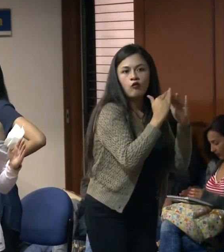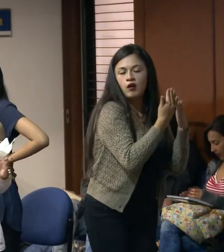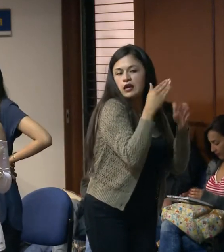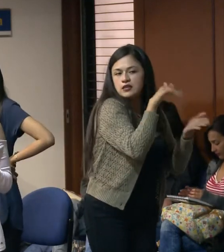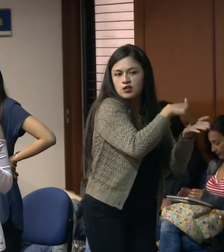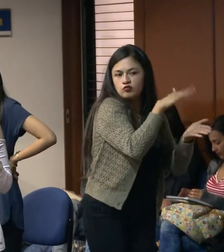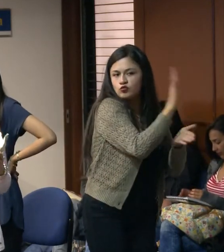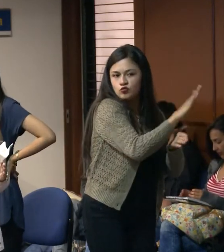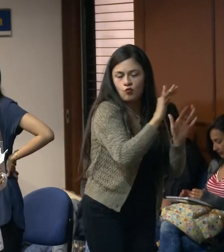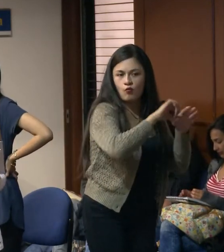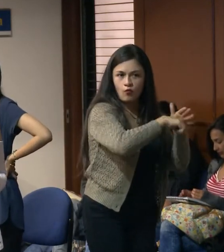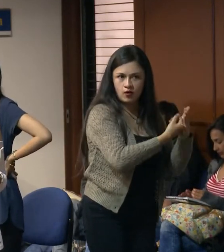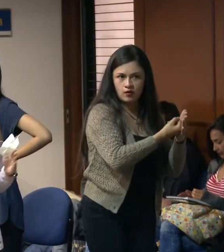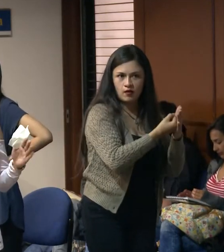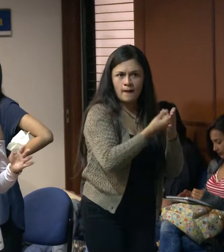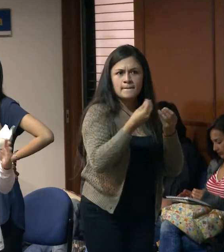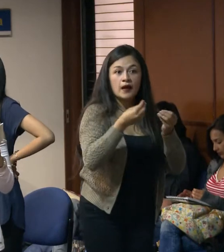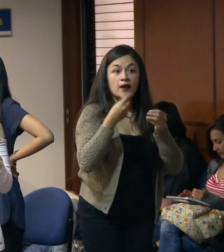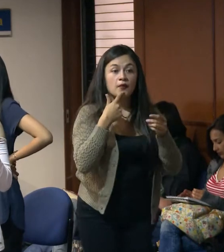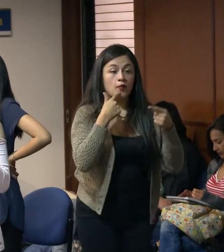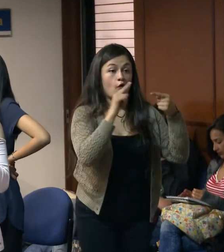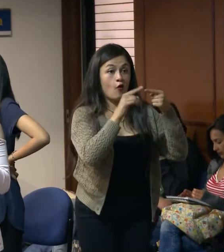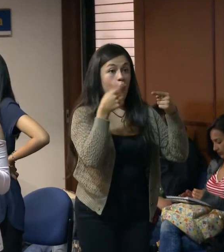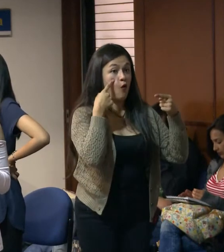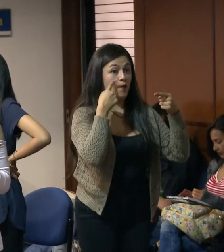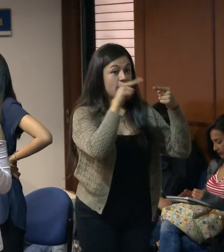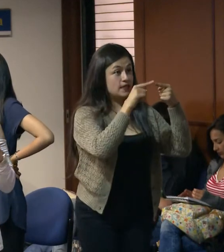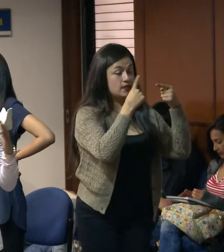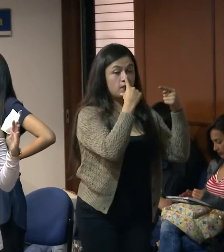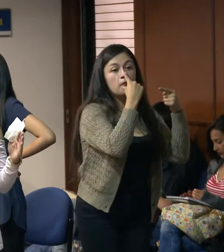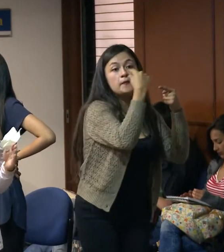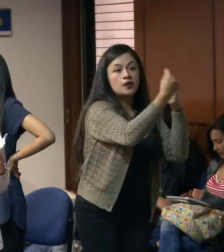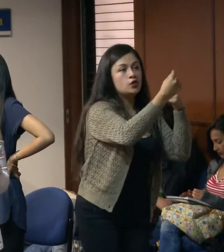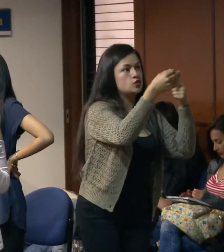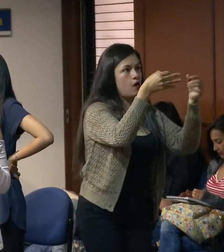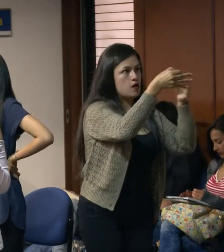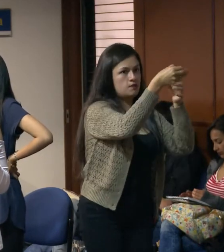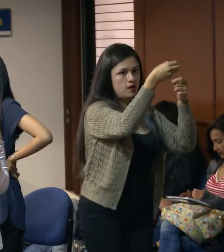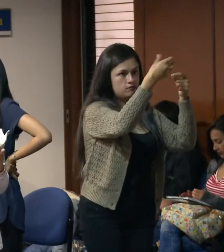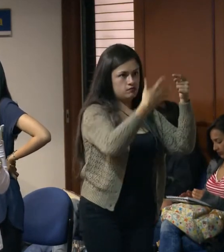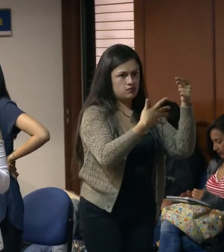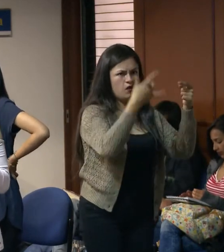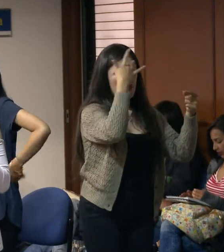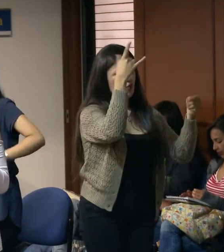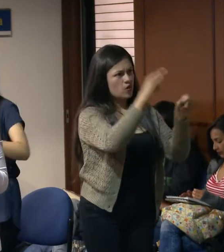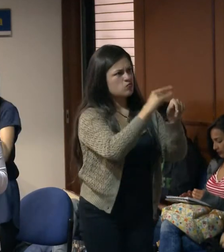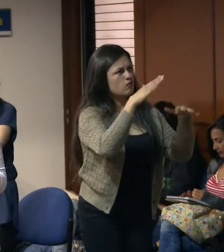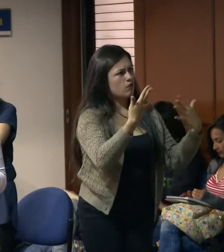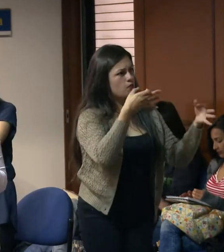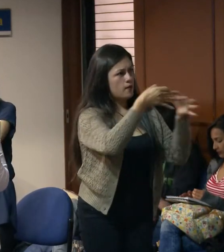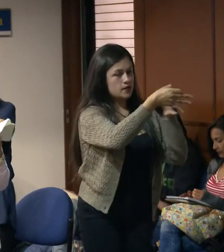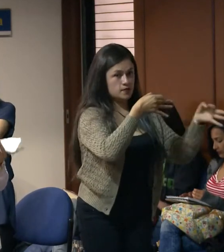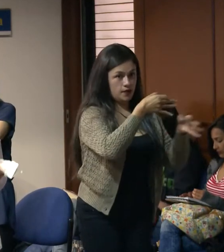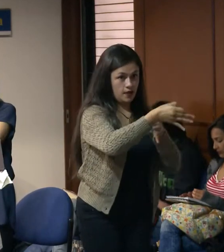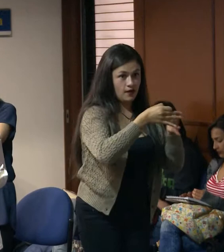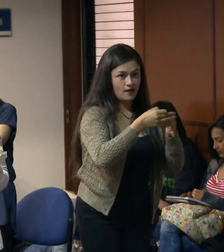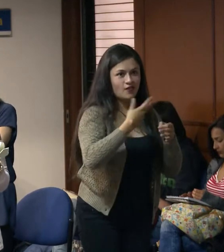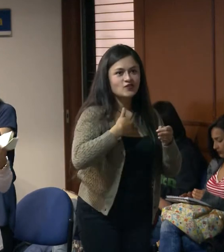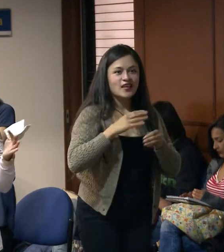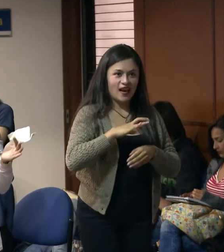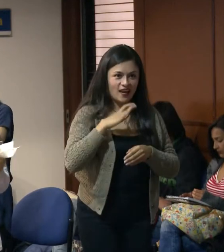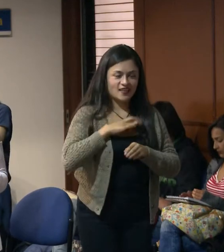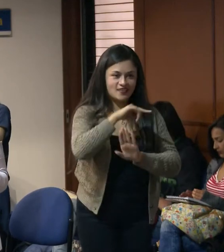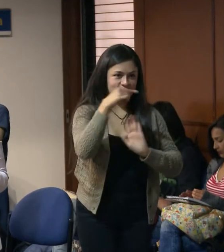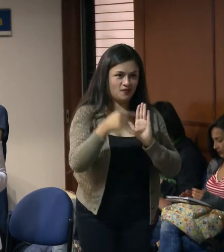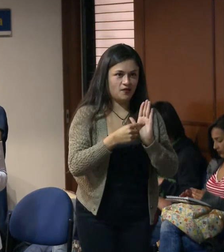con una explicación de cómo deben trabajar los personajes con cada uno de los niños, explicando cada uno de los momentos y teniendo en